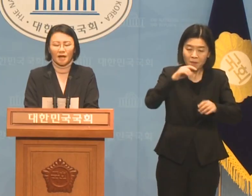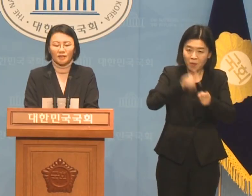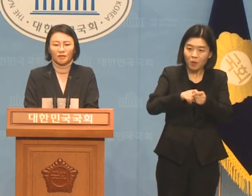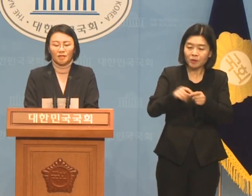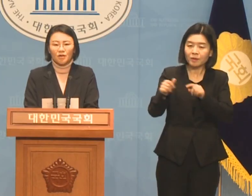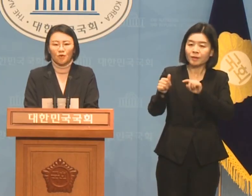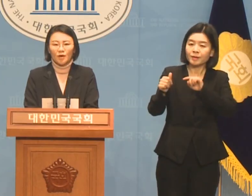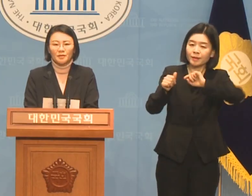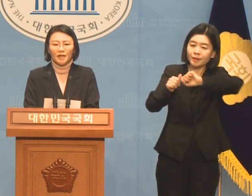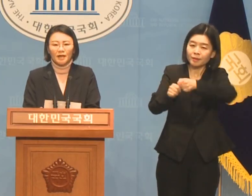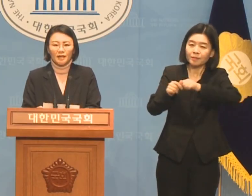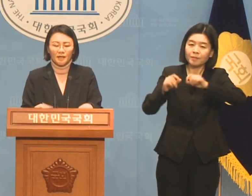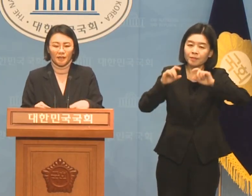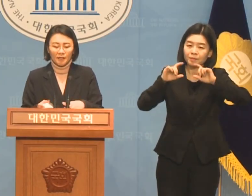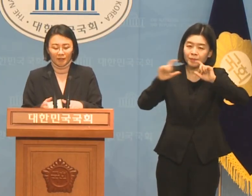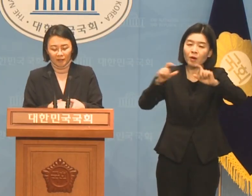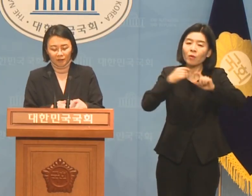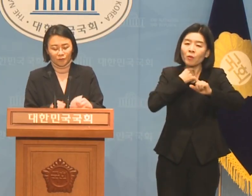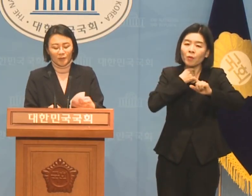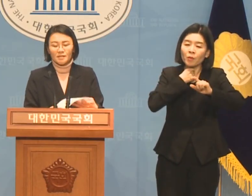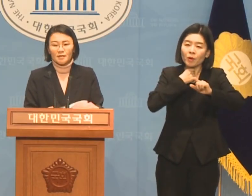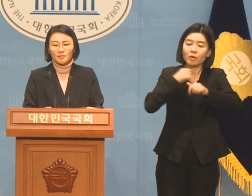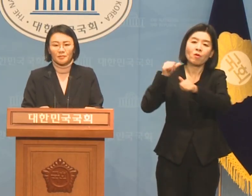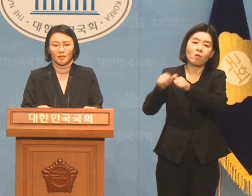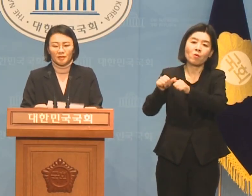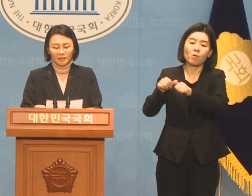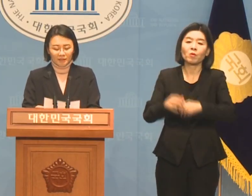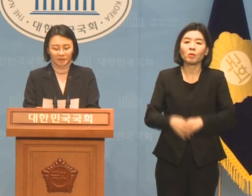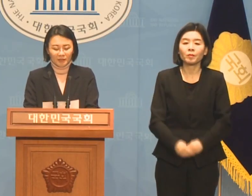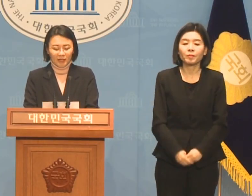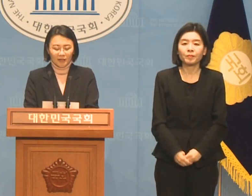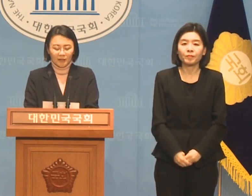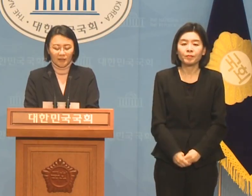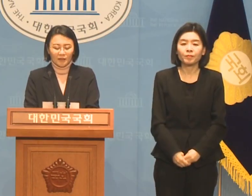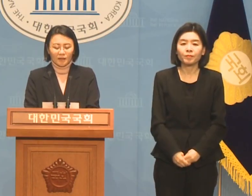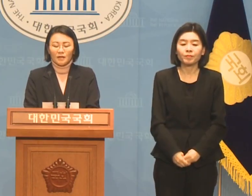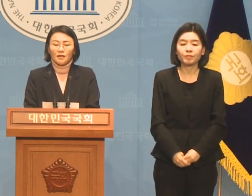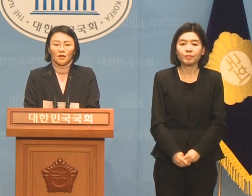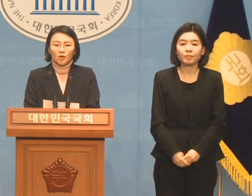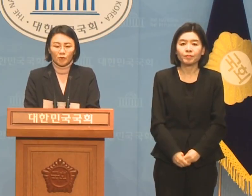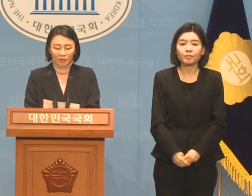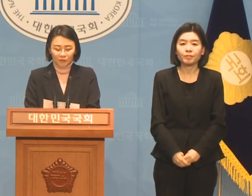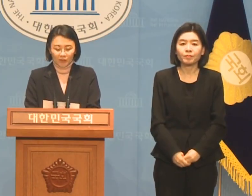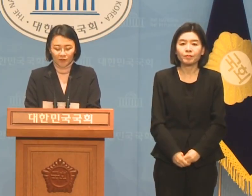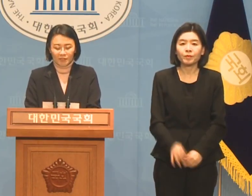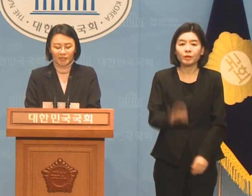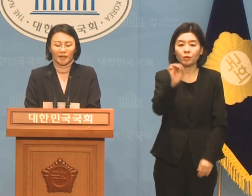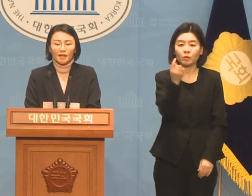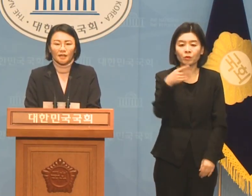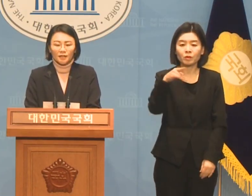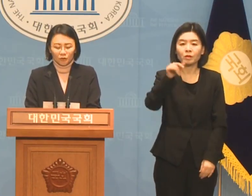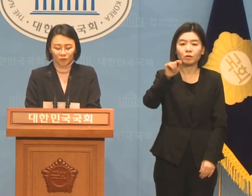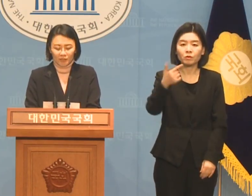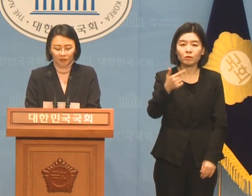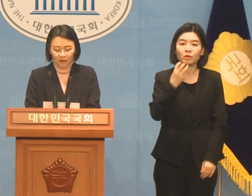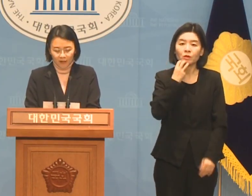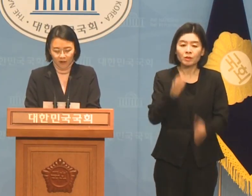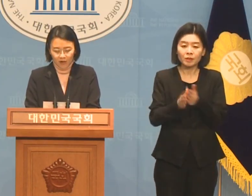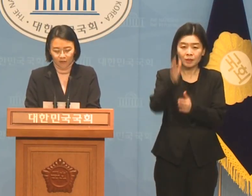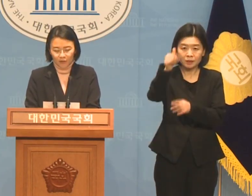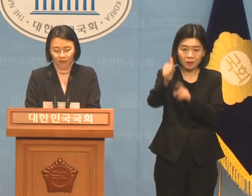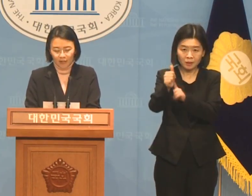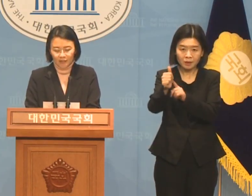있음을 강력히 경고합니다. 두 번째 브리핑 드리겠습니다. 오세훈 서울시장,